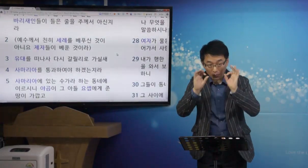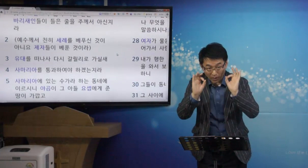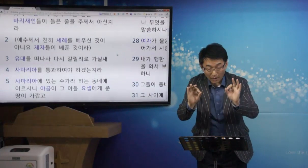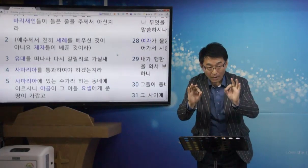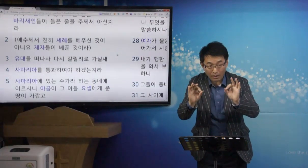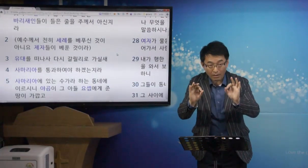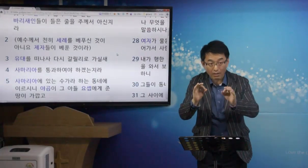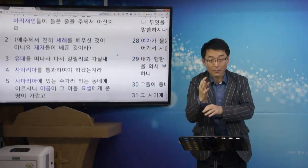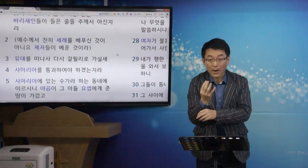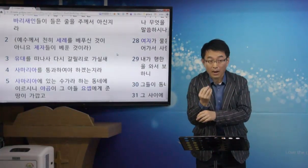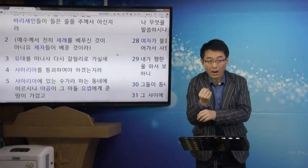걸어간다 생각하면